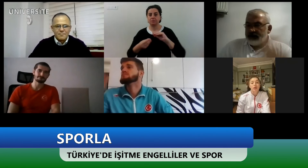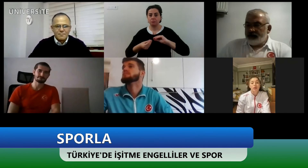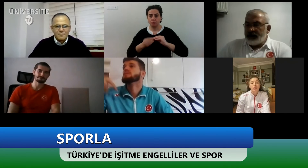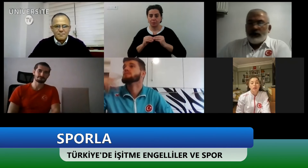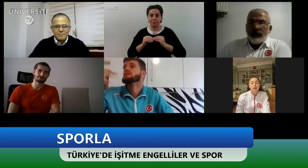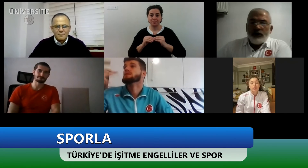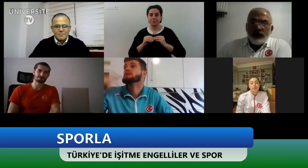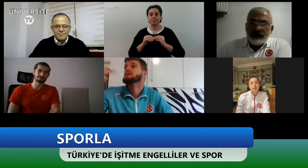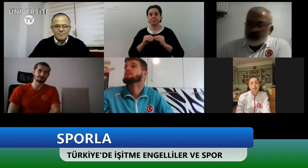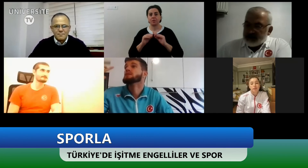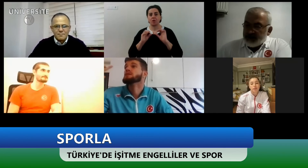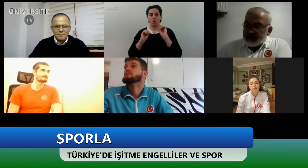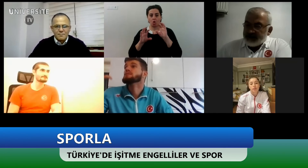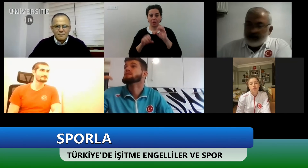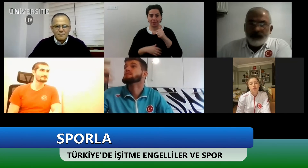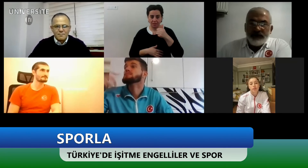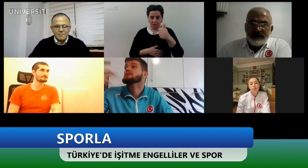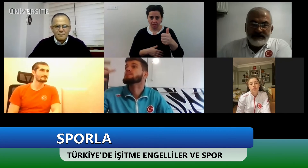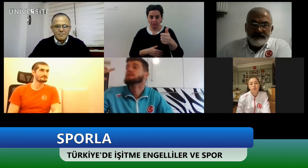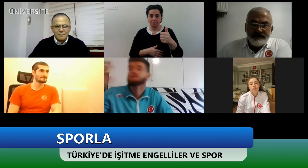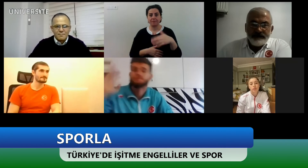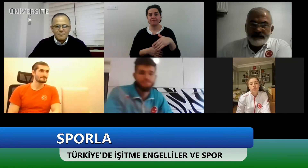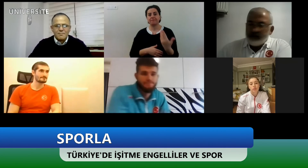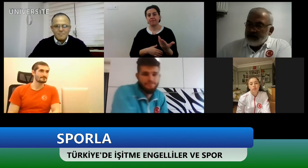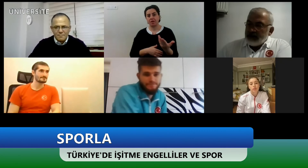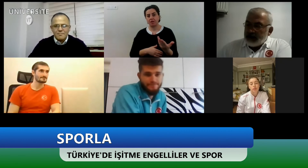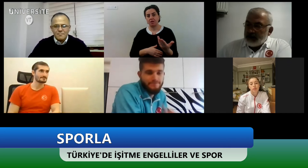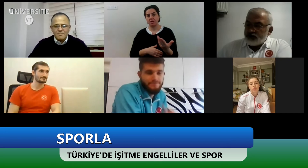problemleri bana göre öğretmen atamalarının yapılması,